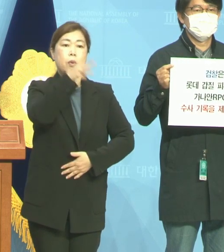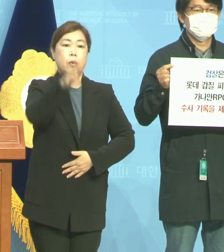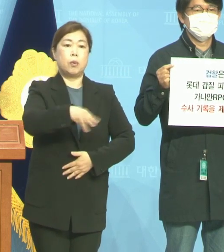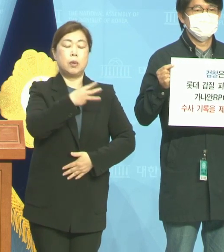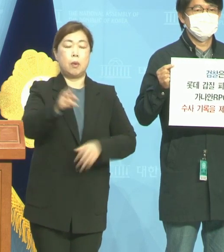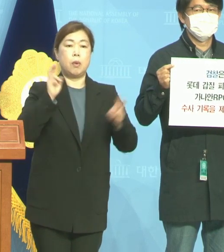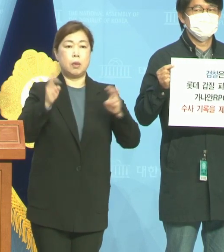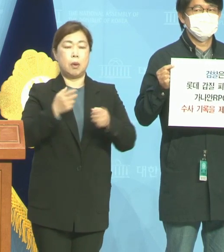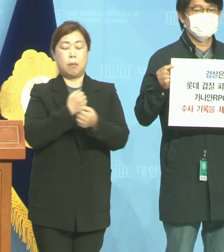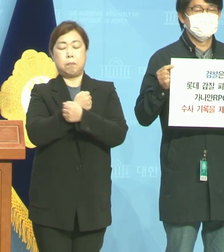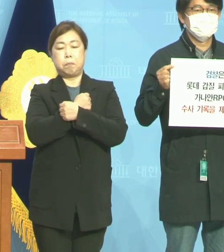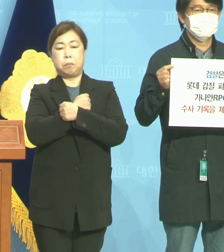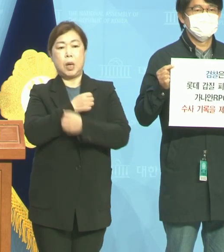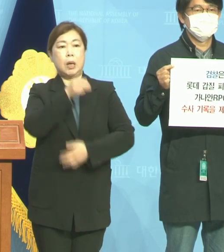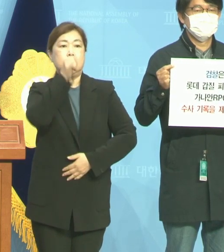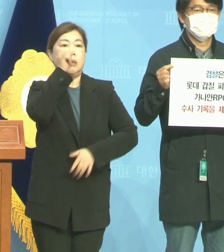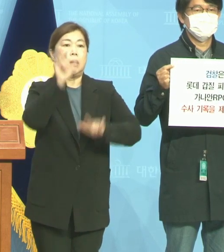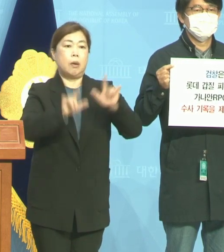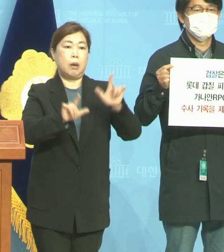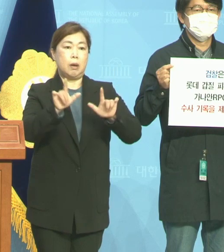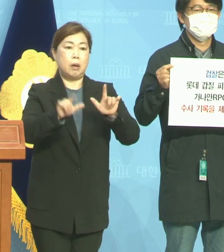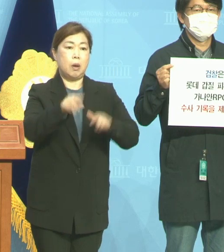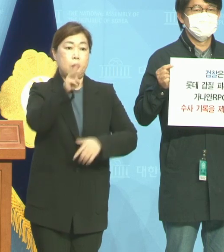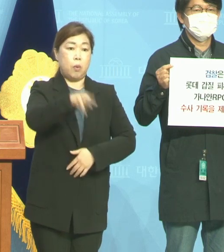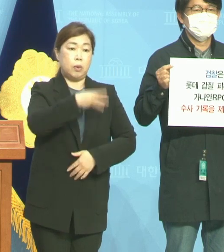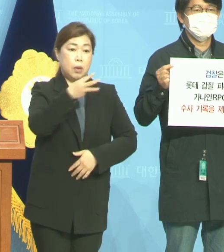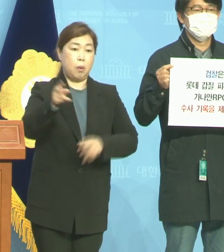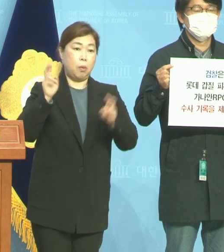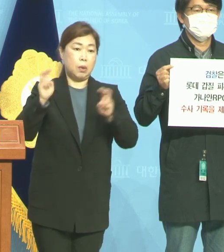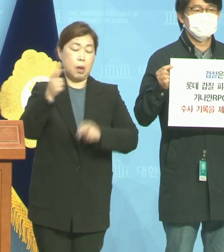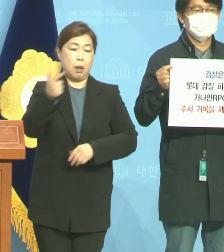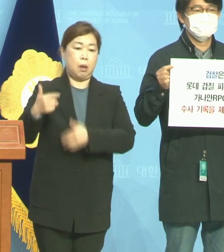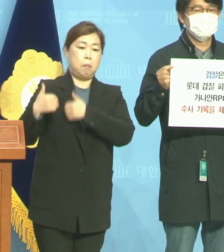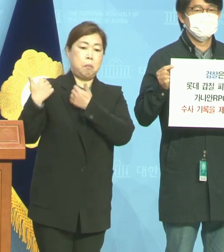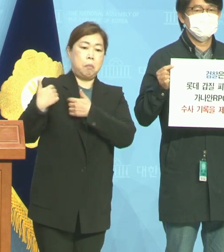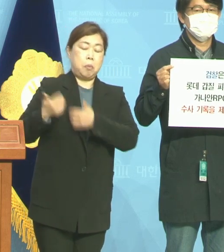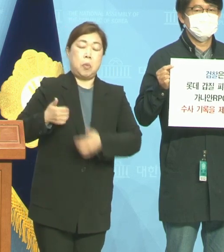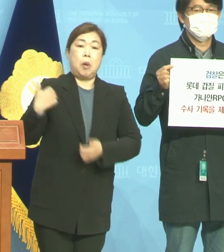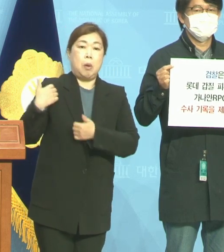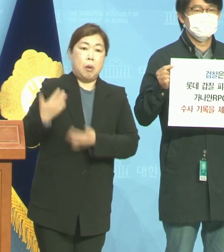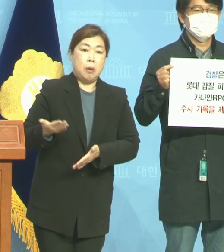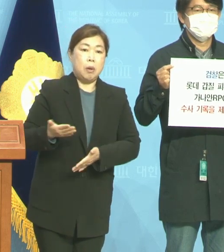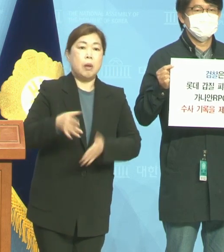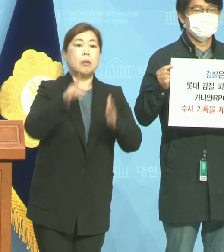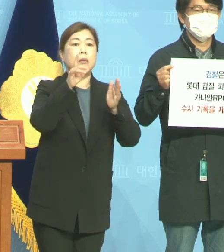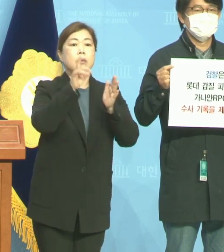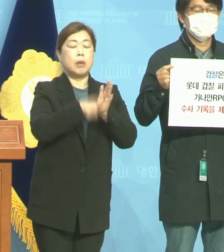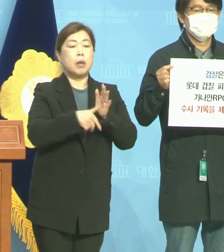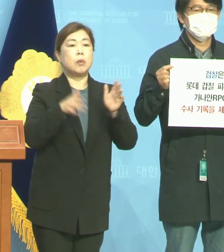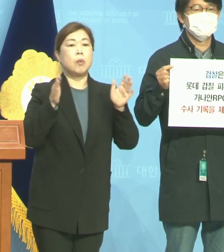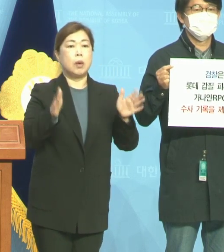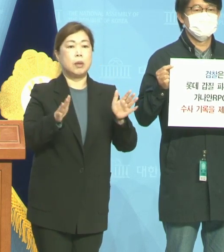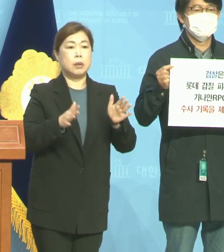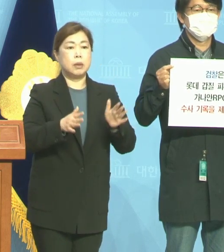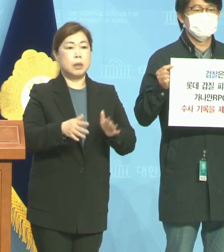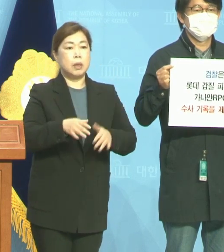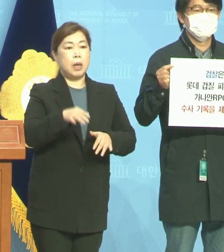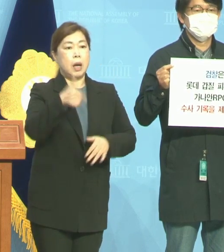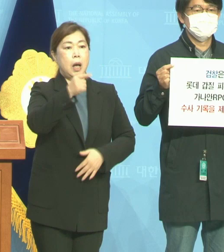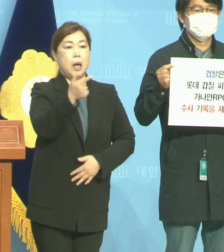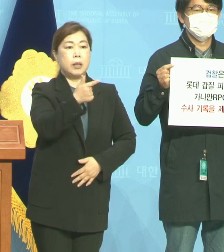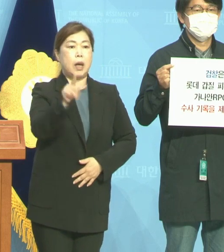않아 썼습니다 롯데상사 측이 나몰라라 하는 동안 가난할 pc 의 김영미 전 대표는 2010년